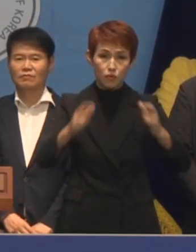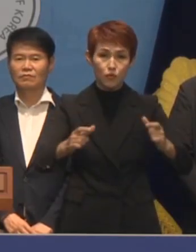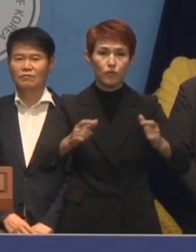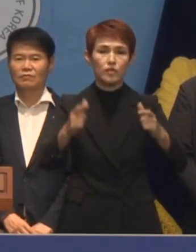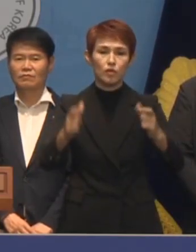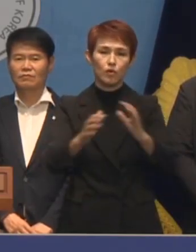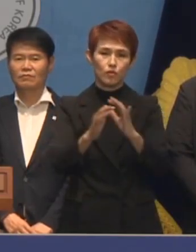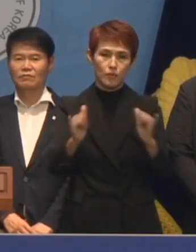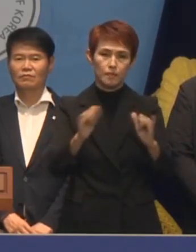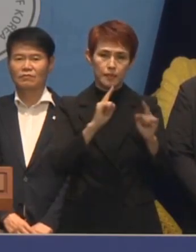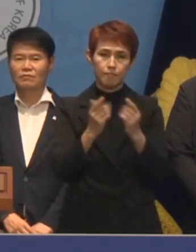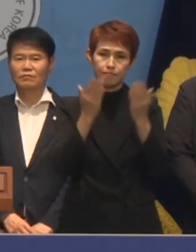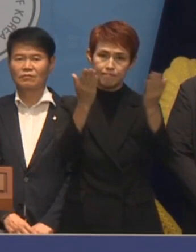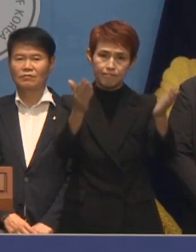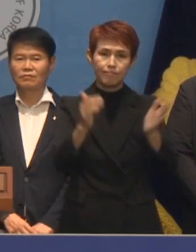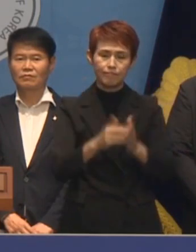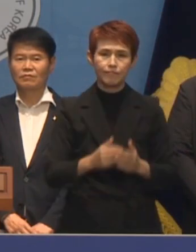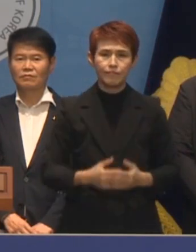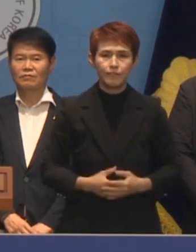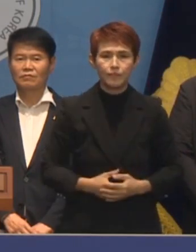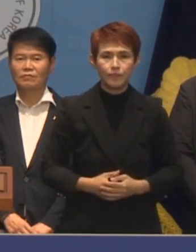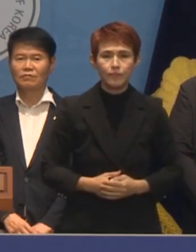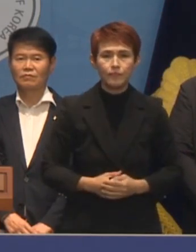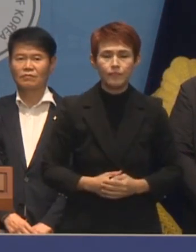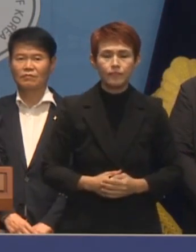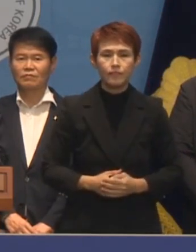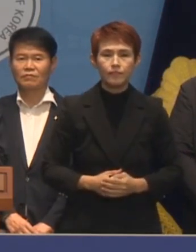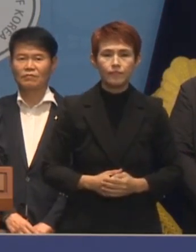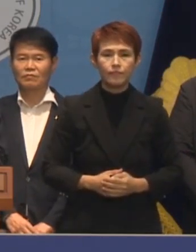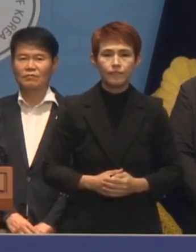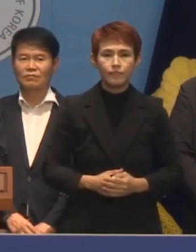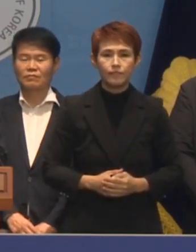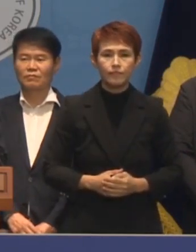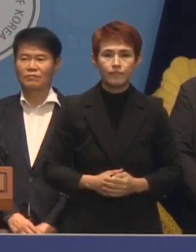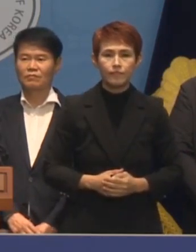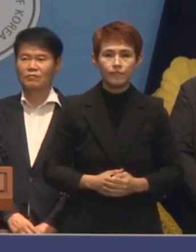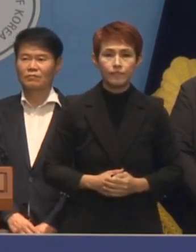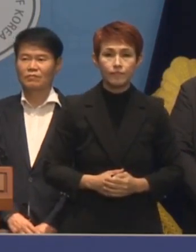지역주민 일동. 예,